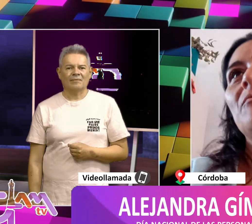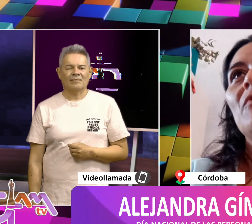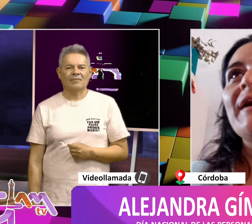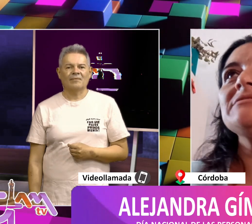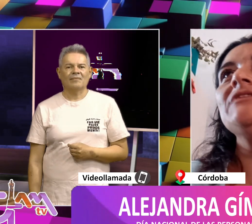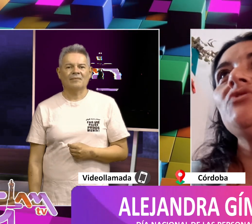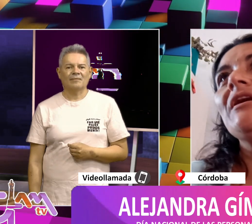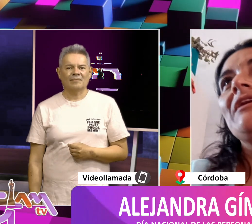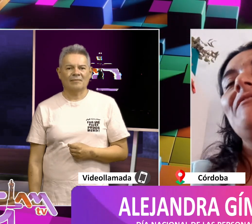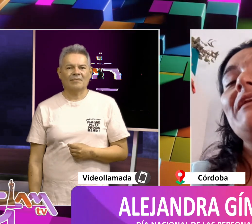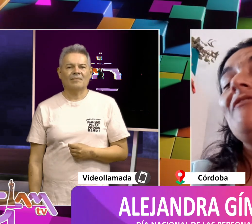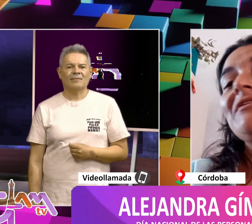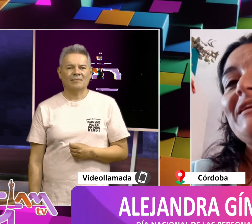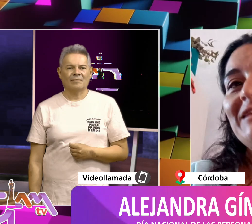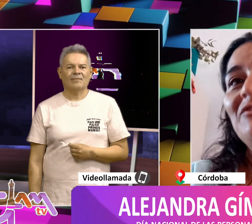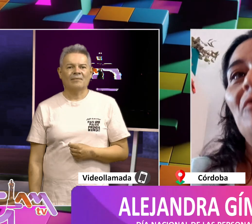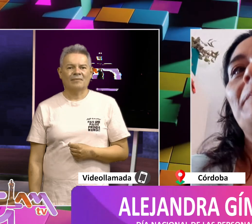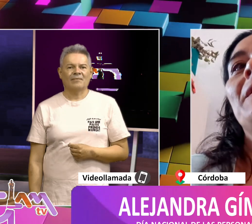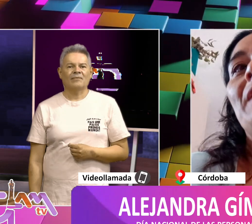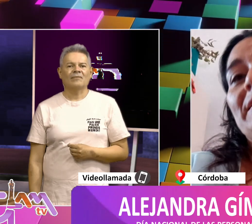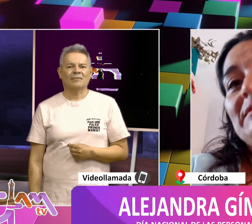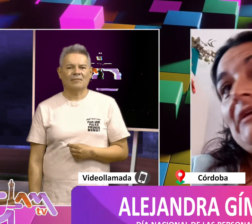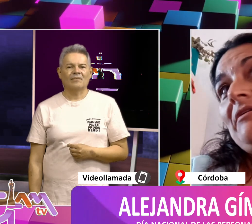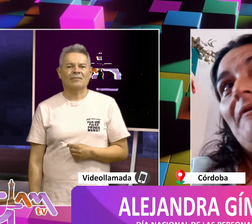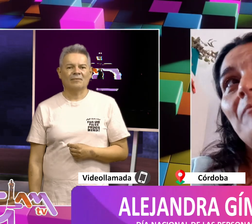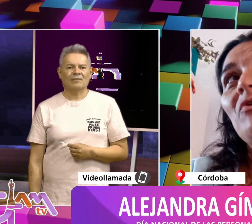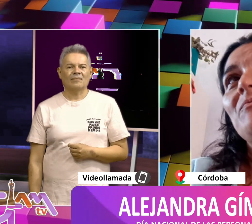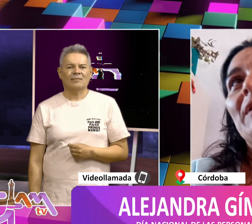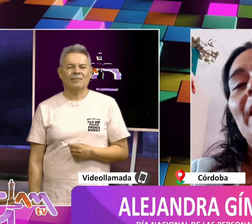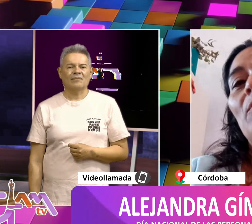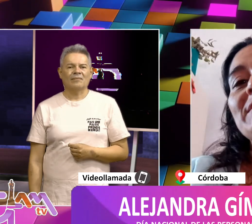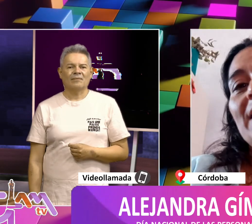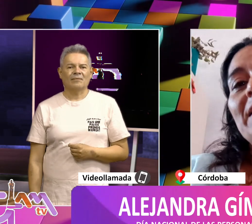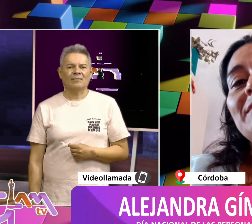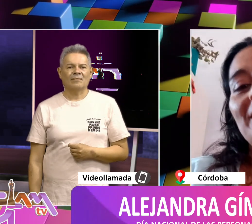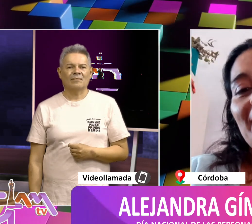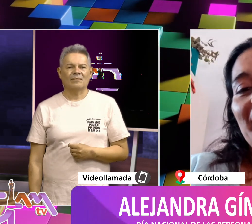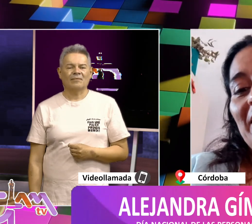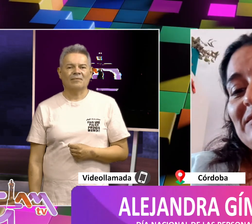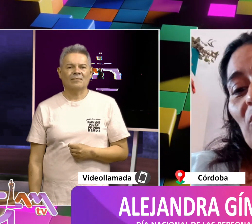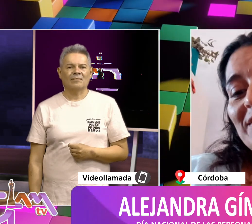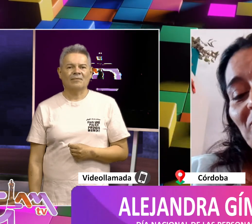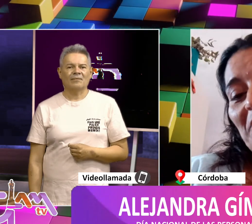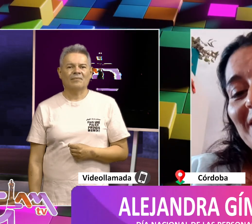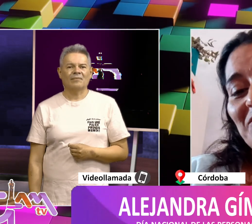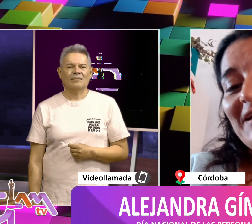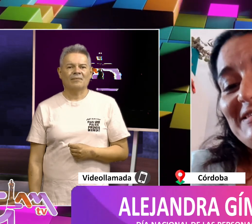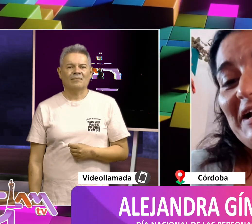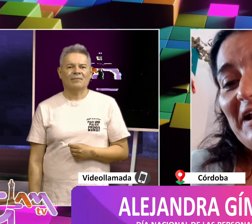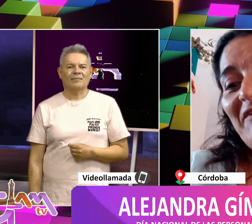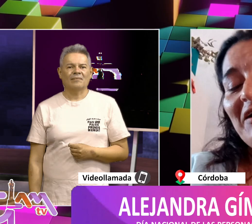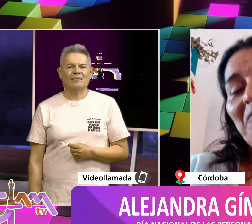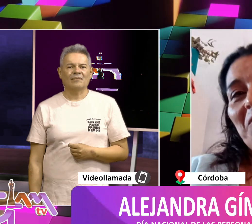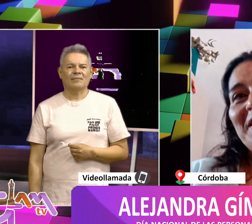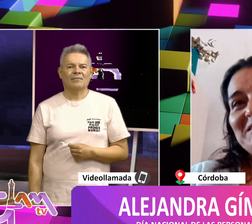oración como es. Ellos escriben y hablan distinto. Vamos, la lengua de señas, si vos decís una oración, la decís